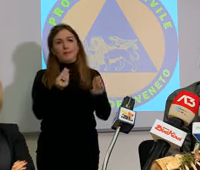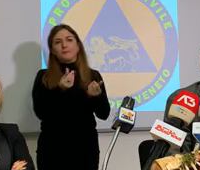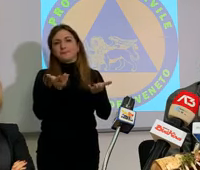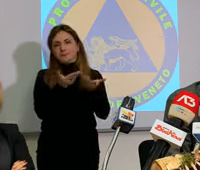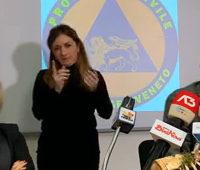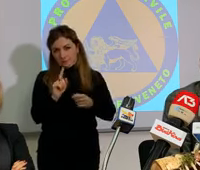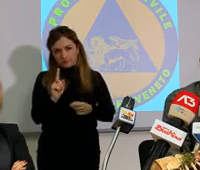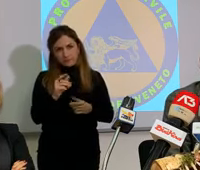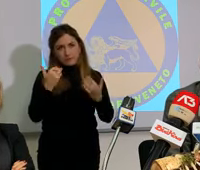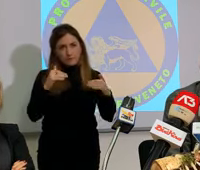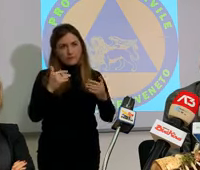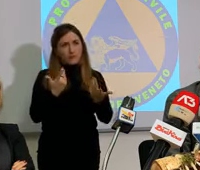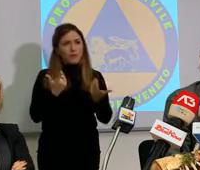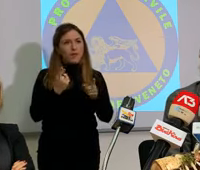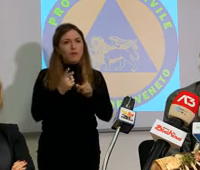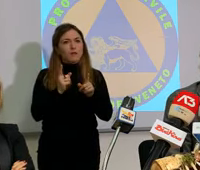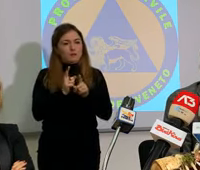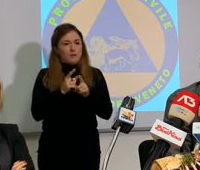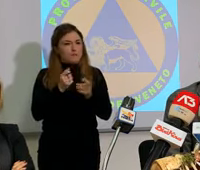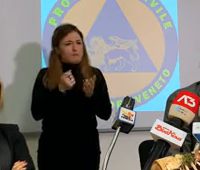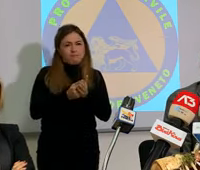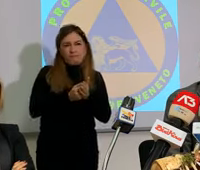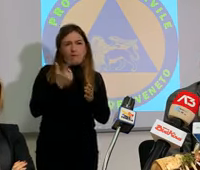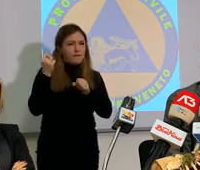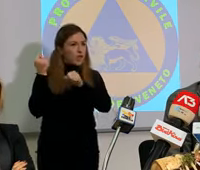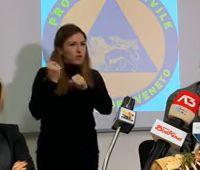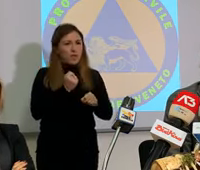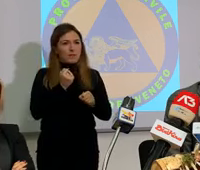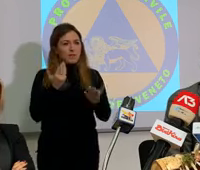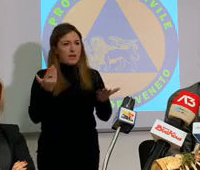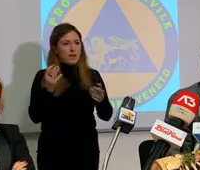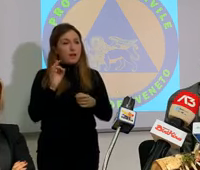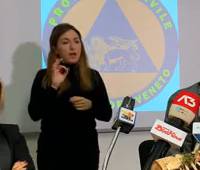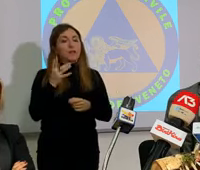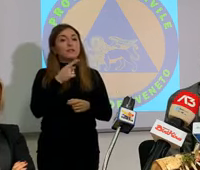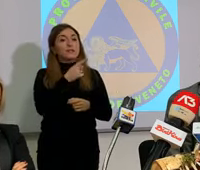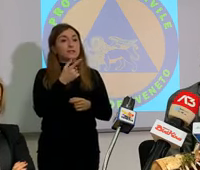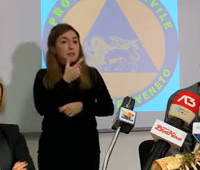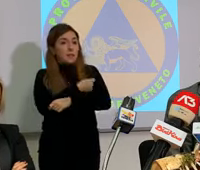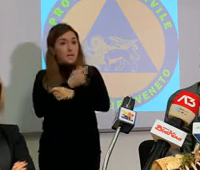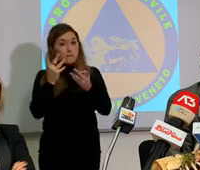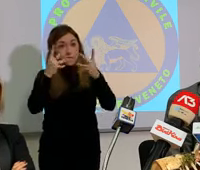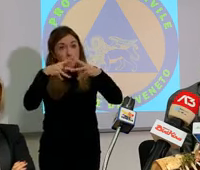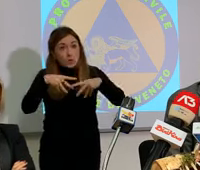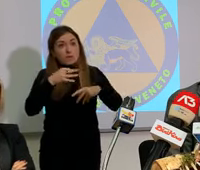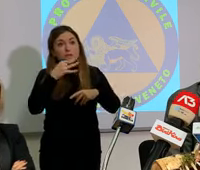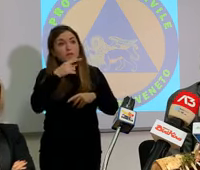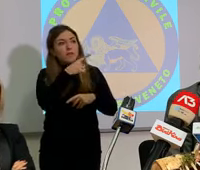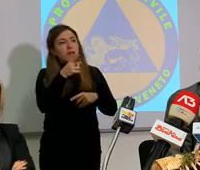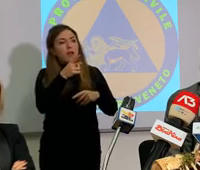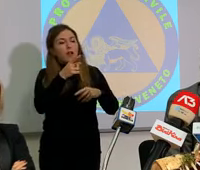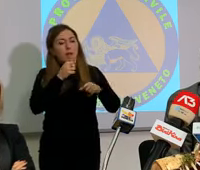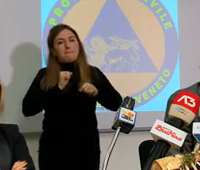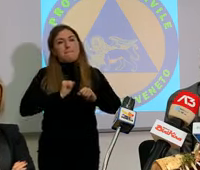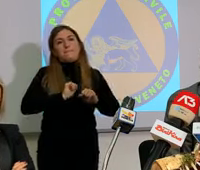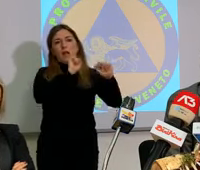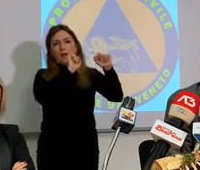è una questione di vita o di morte perché se è vero che il vaccino funziona agli anziani garantiamo la copertura anticorpale